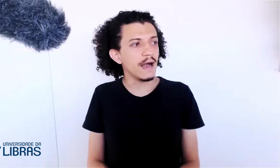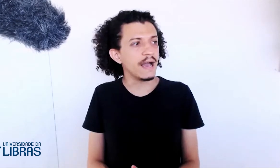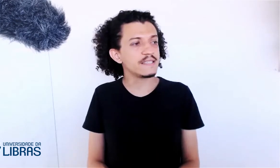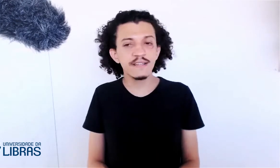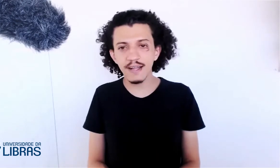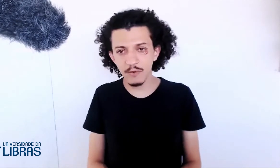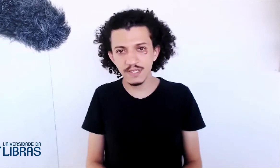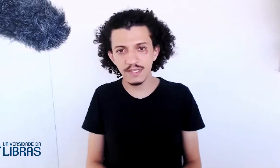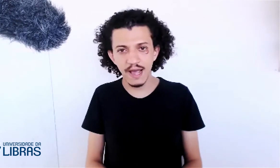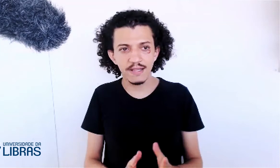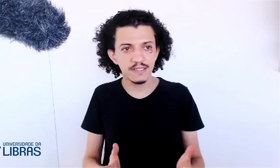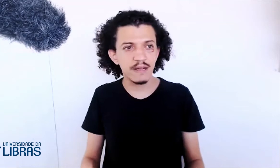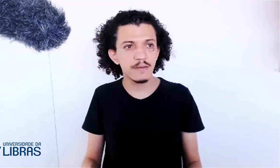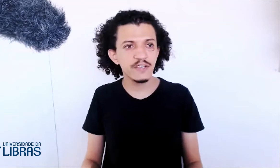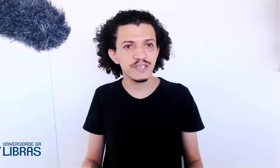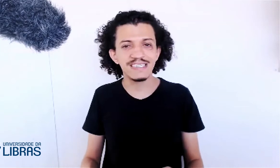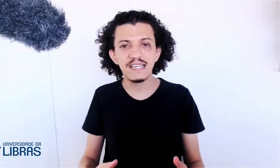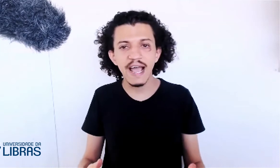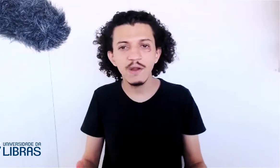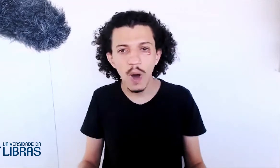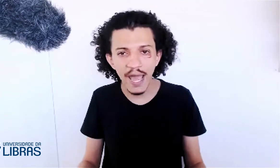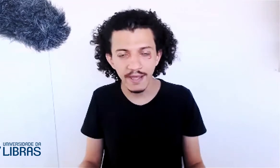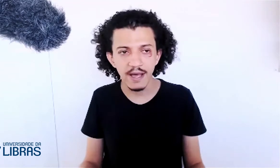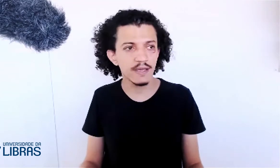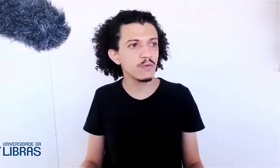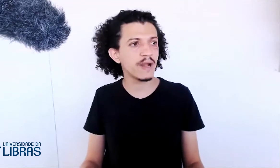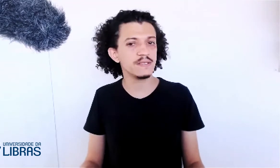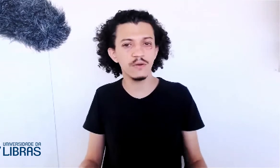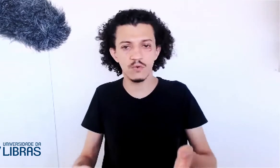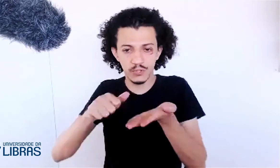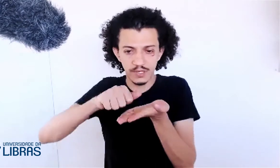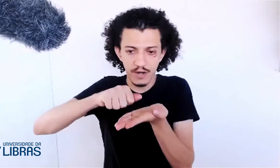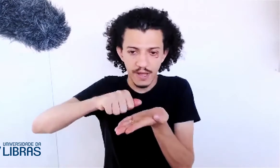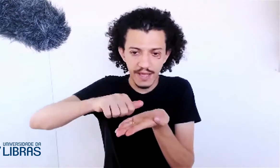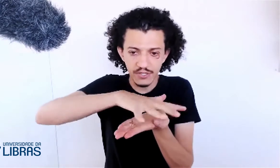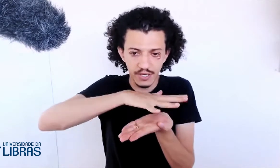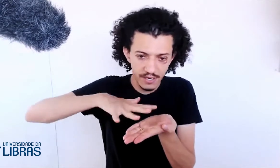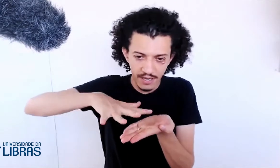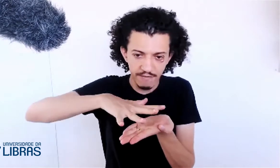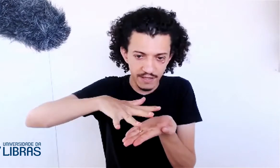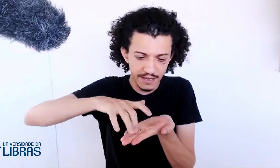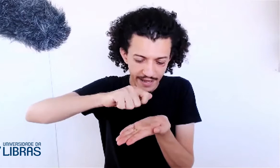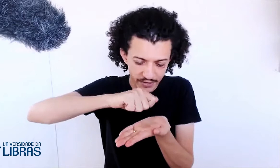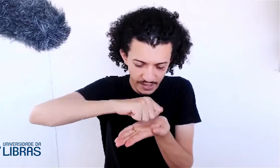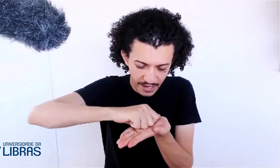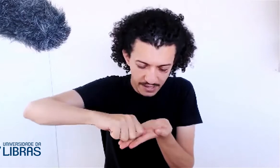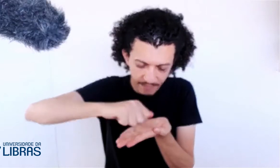A escrita da língua de sinais, chamada também de sign writing aqui no Brasil, cujo sinal é este aqui, né, que vem da ideia de